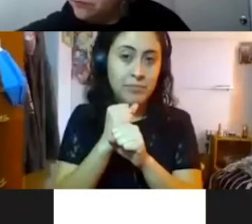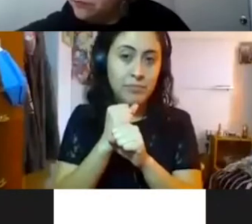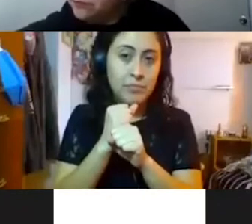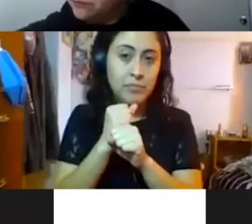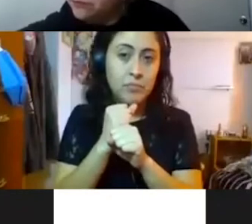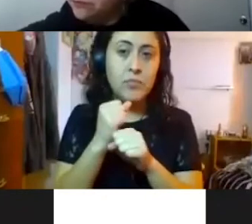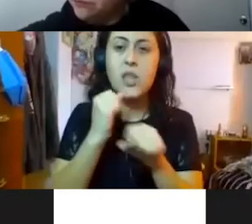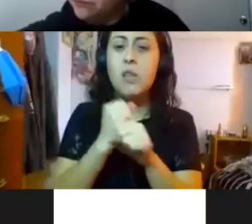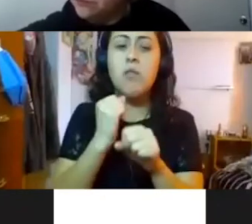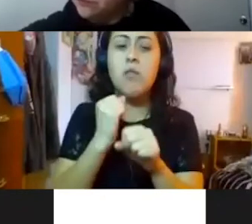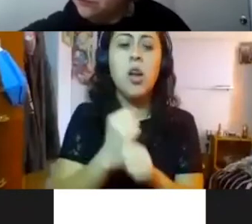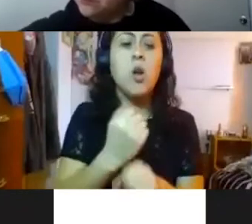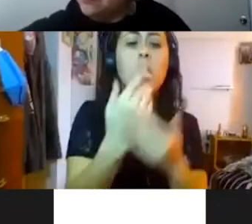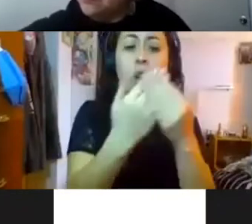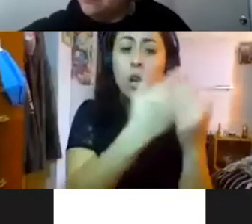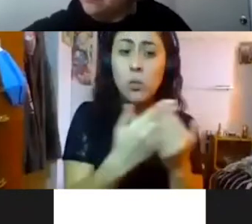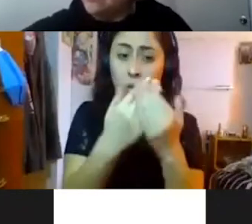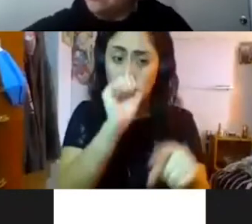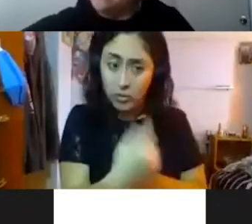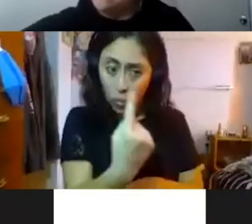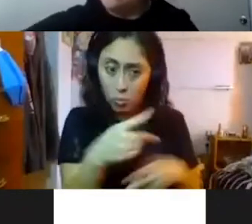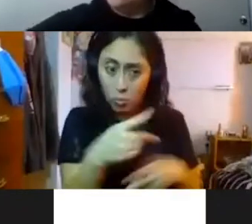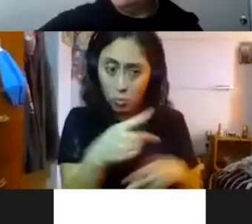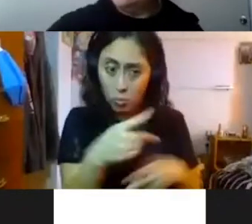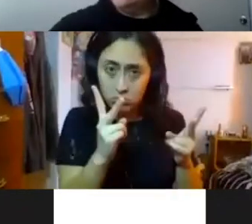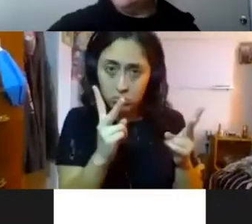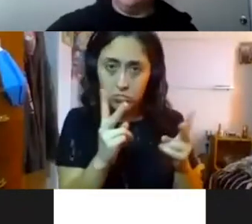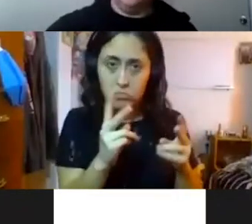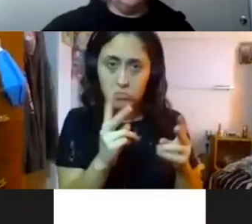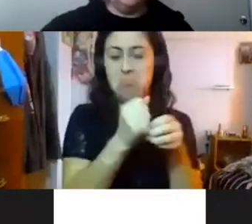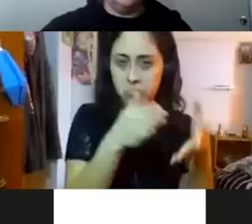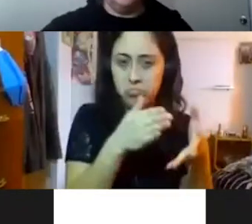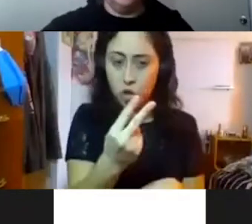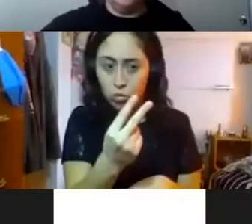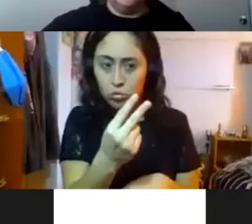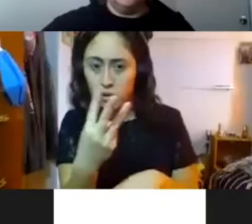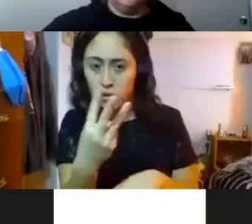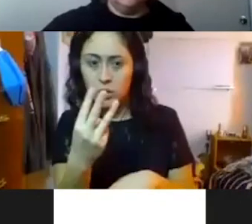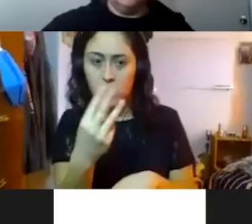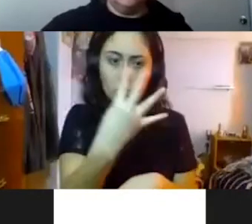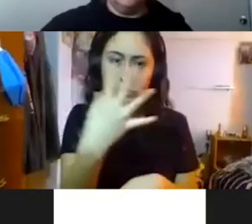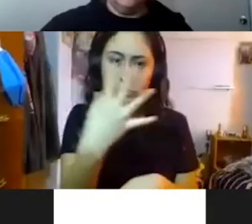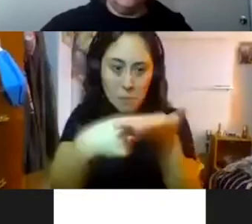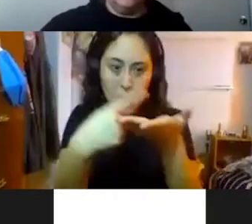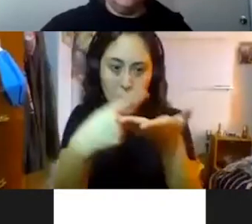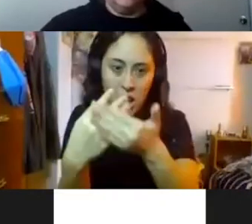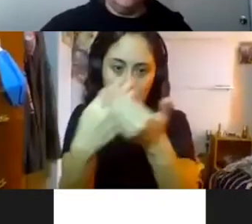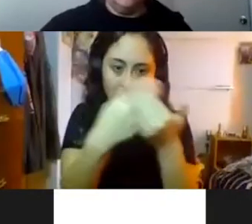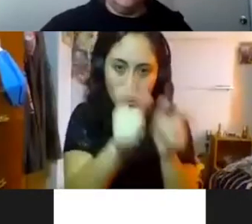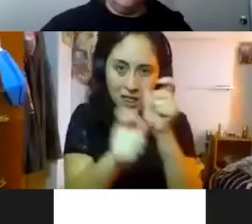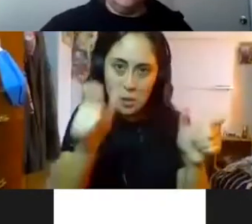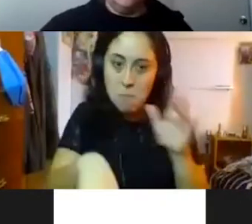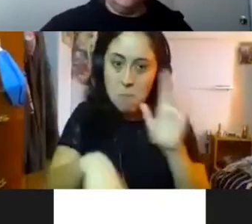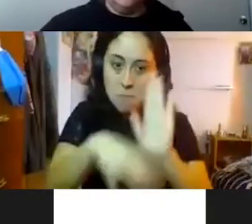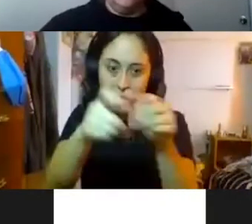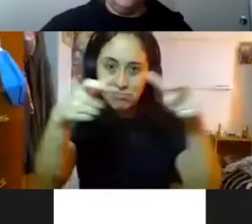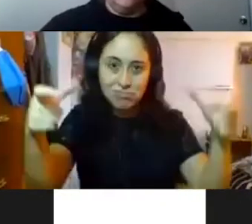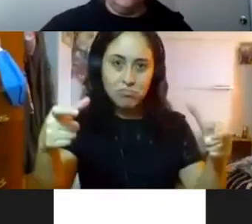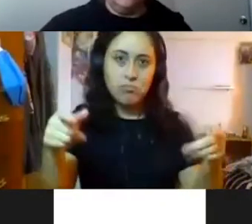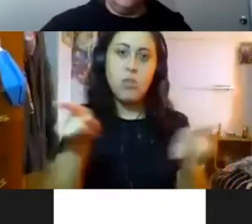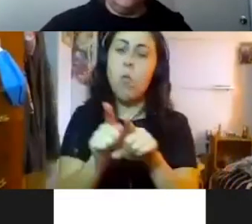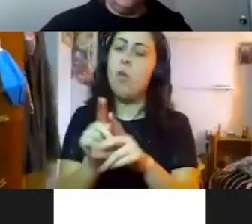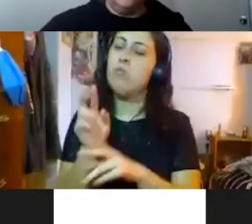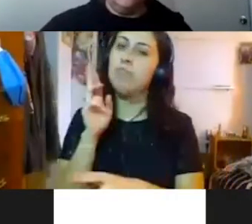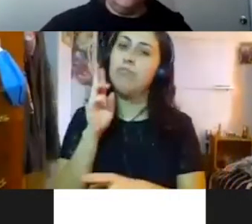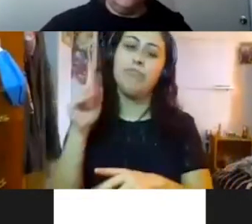1000. El que lo reciba, en el contexto que lo reciba, si quiere responde, si no quiere no responde. Nos han